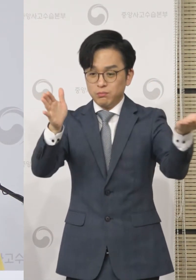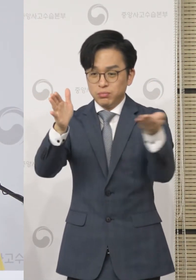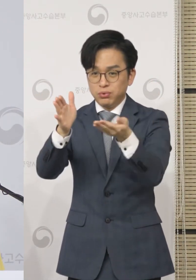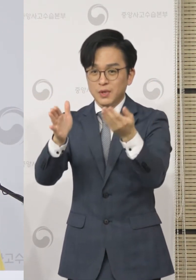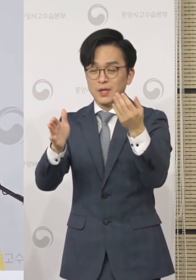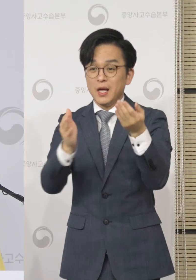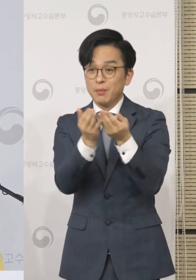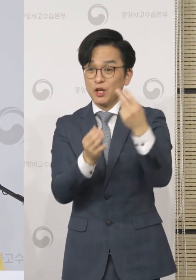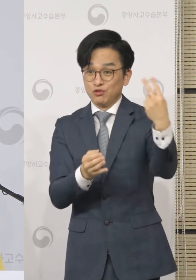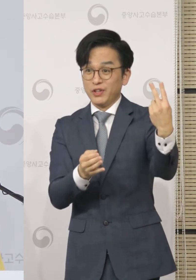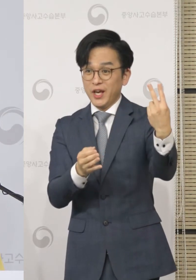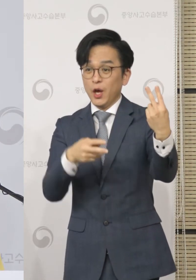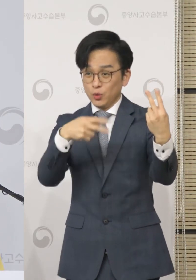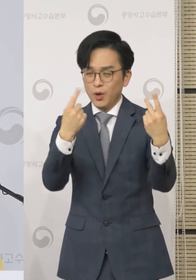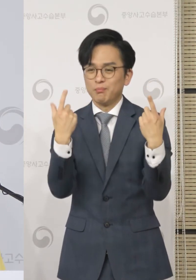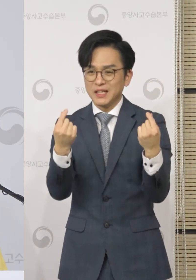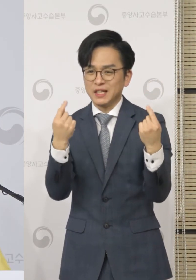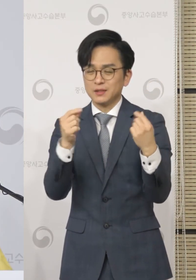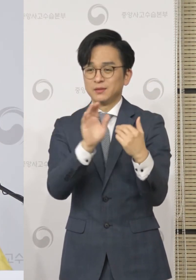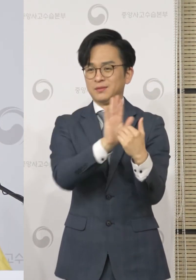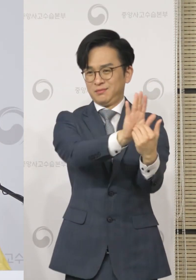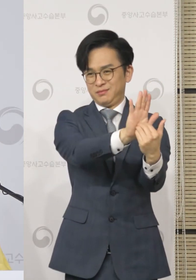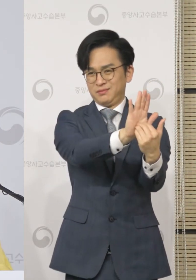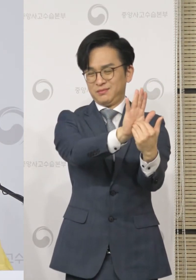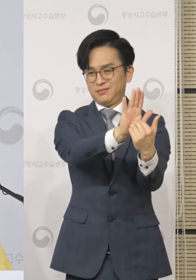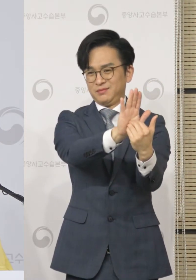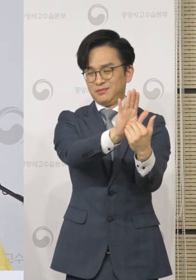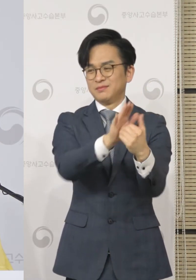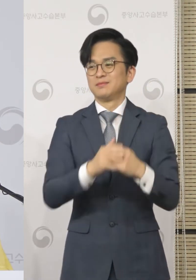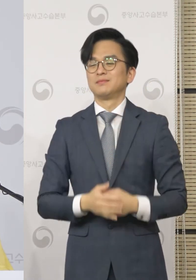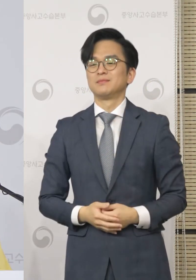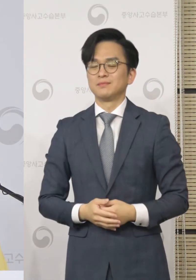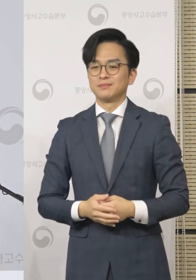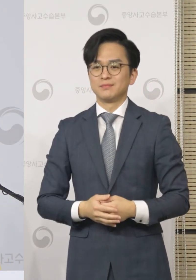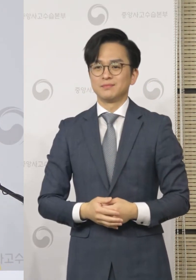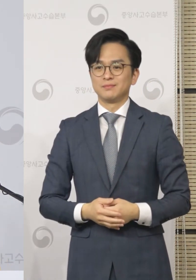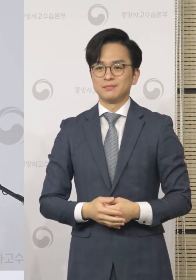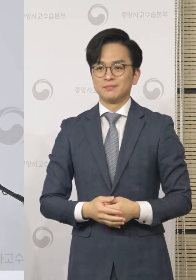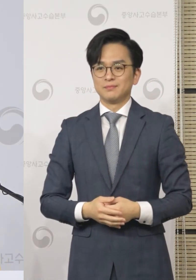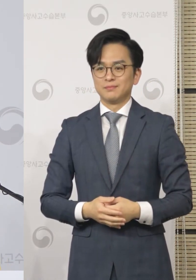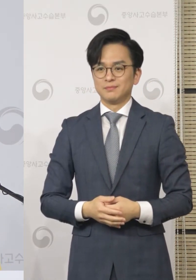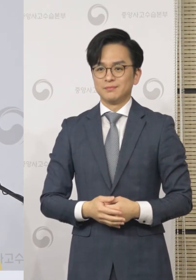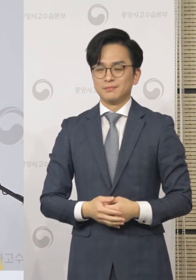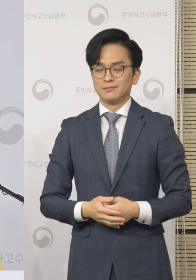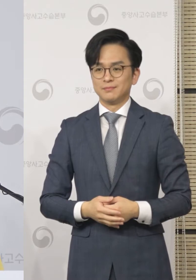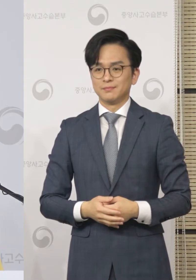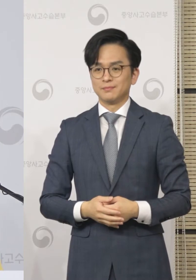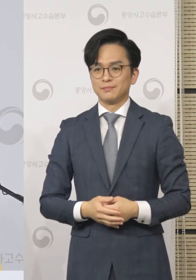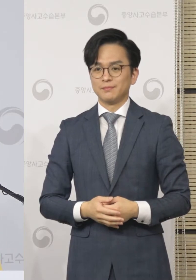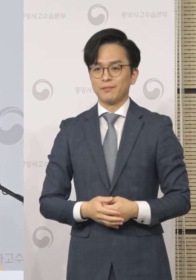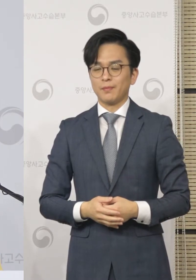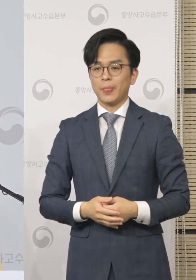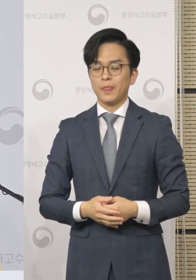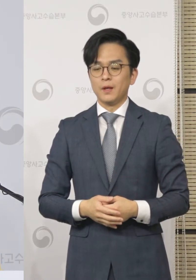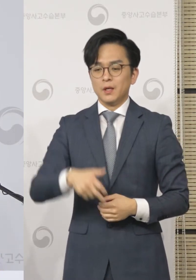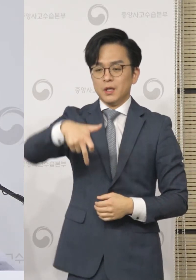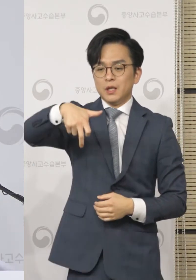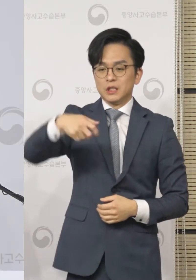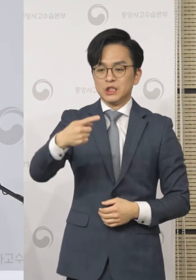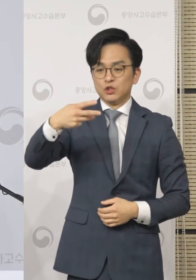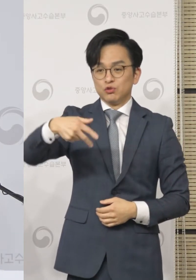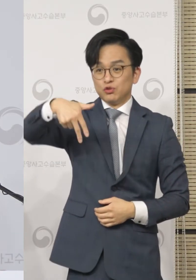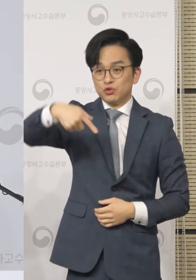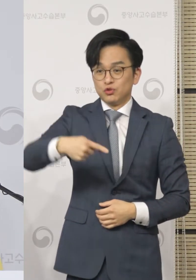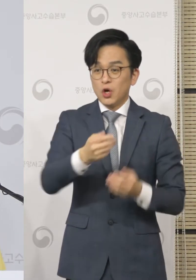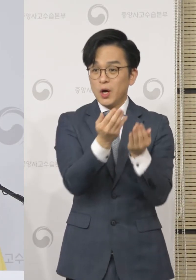입항은 이 조치로 인하여 입항이 되지 않을 예정입니다. 국내 입항 예정인